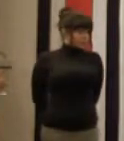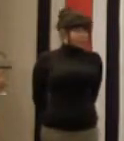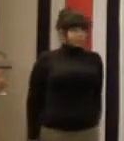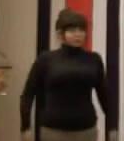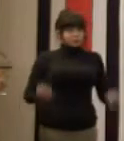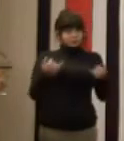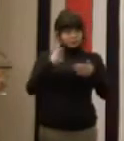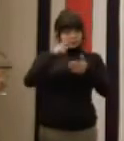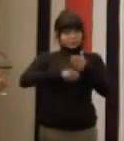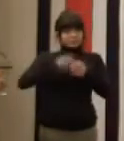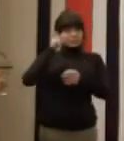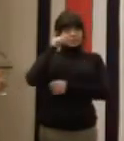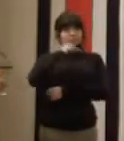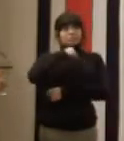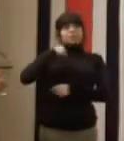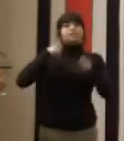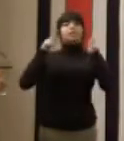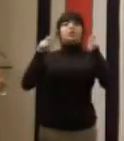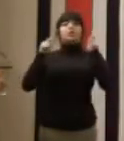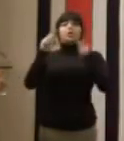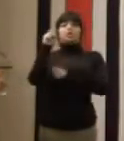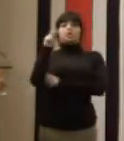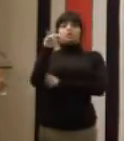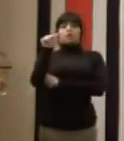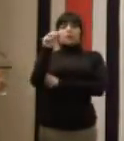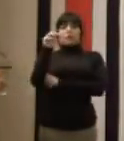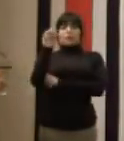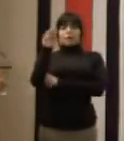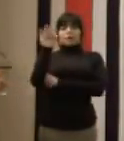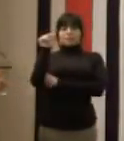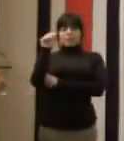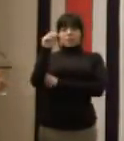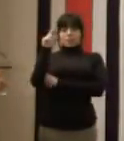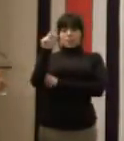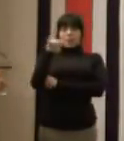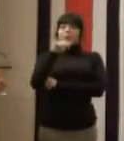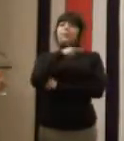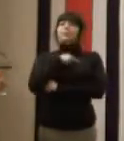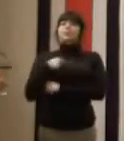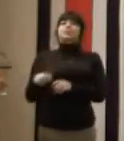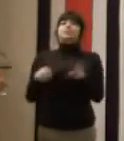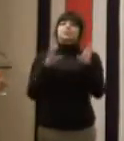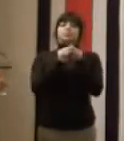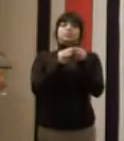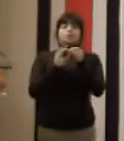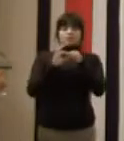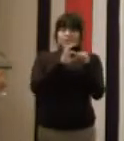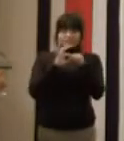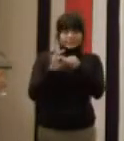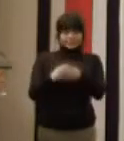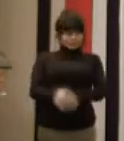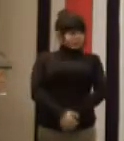Firma la señora ministra de Educación, Sonia Marta Mora Escalante, y presidenta de la Comisión de Enlace.